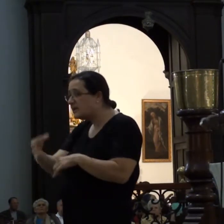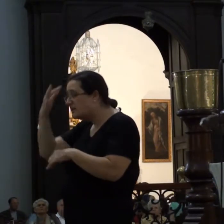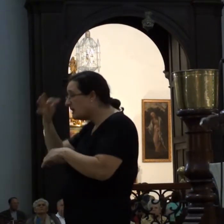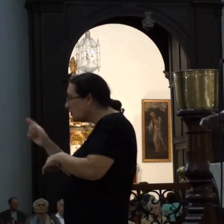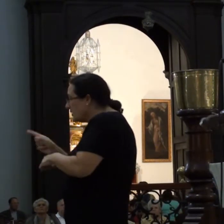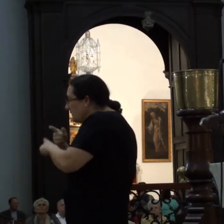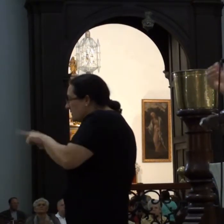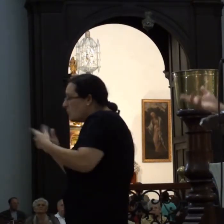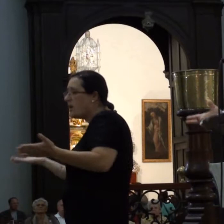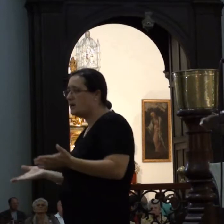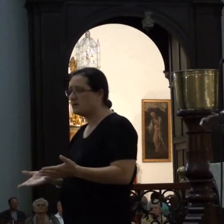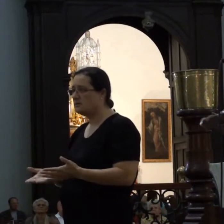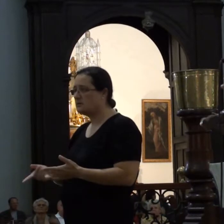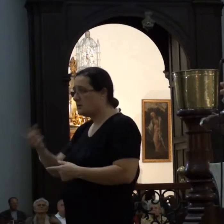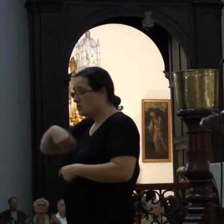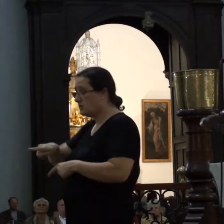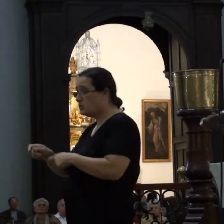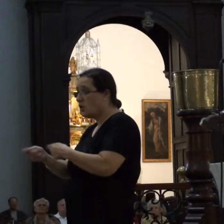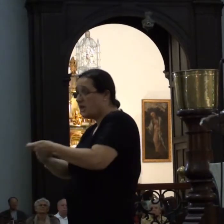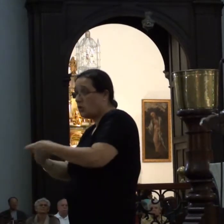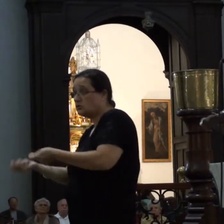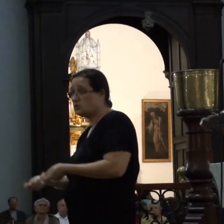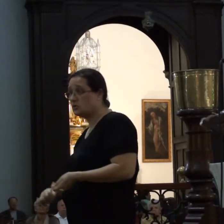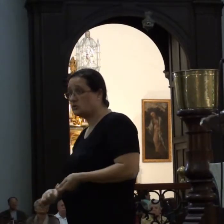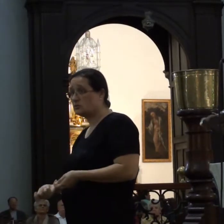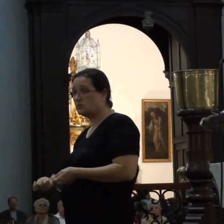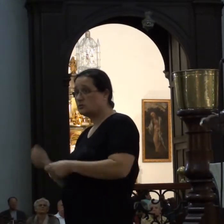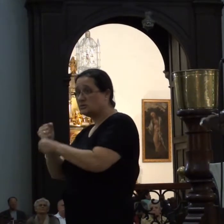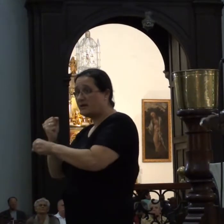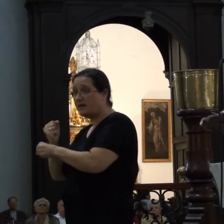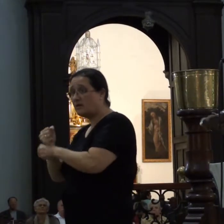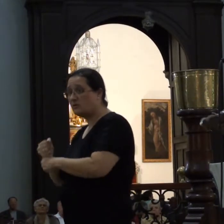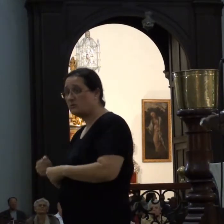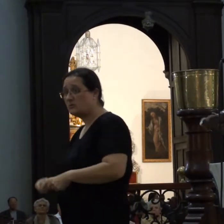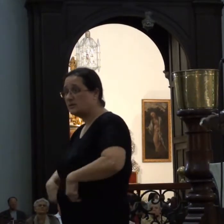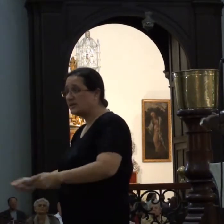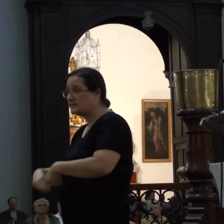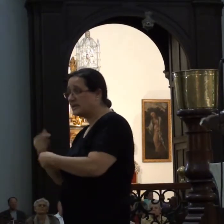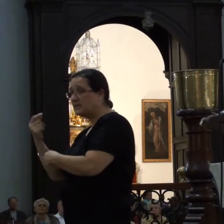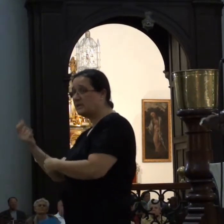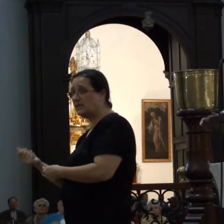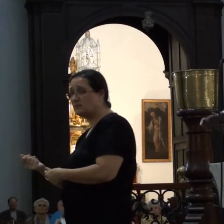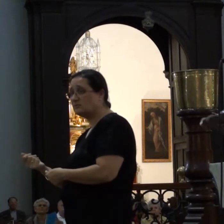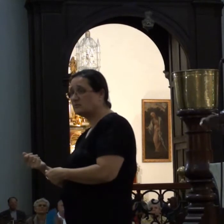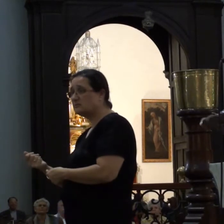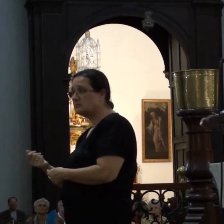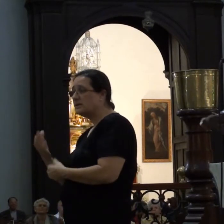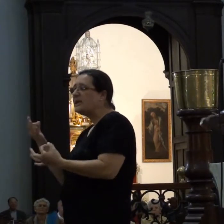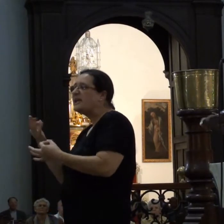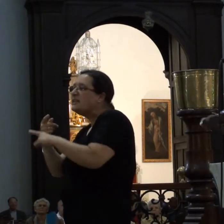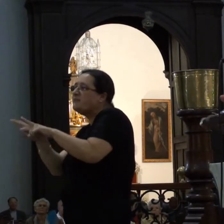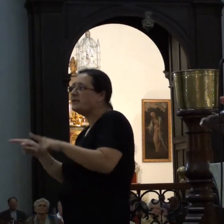en nuestro negocio en nuestro trabajo en nuestra forma de llevar la familia de gastar el dinero en qué nos